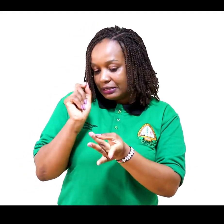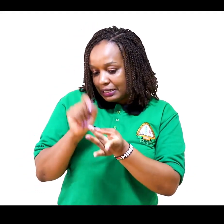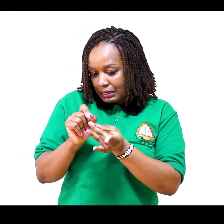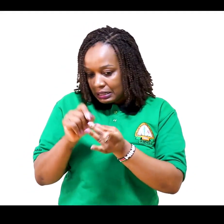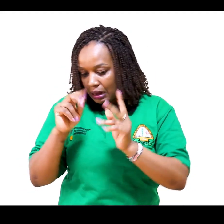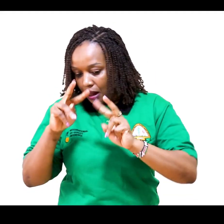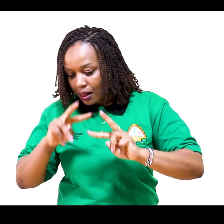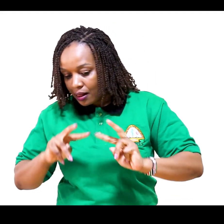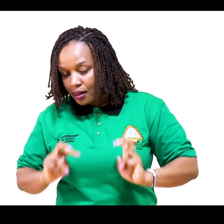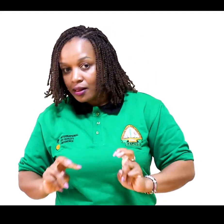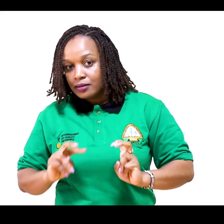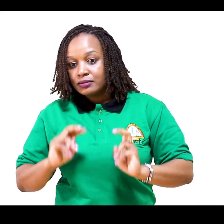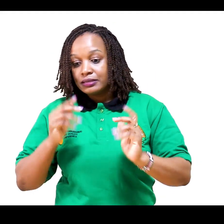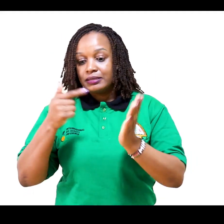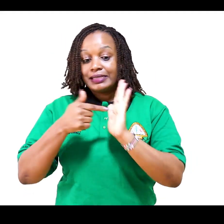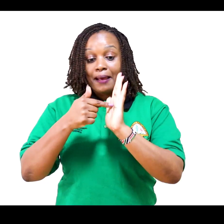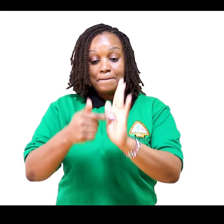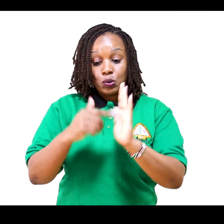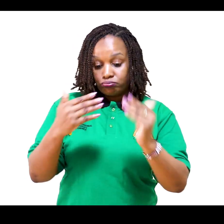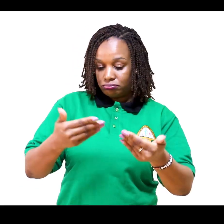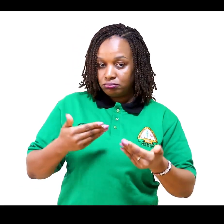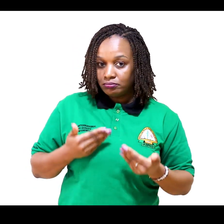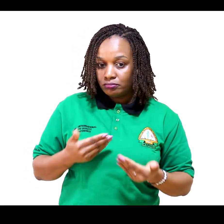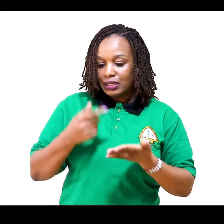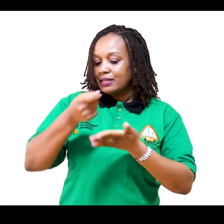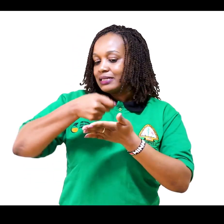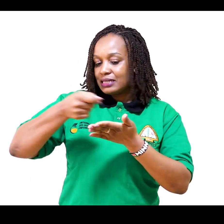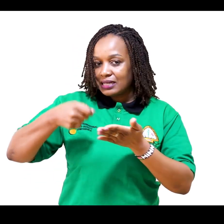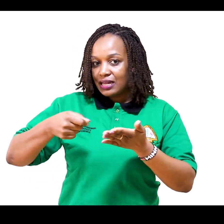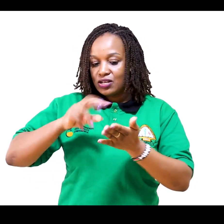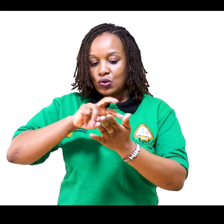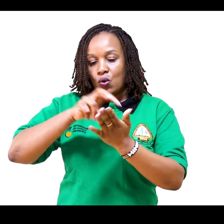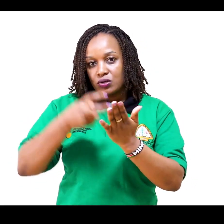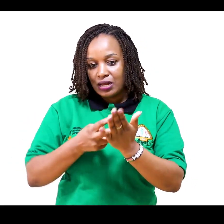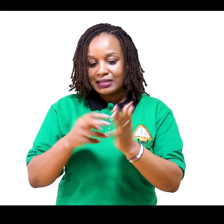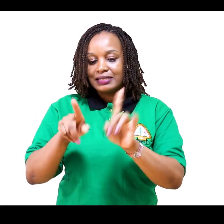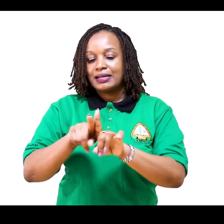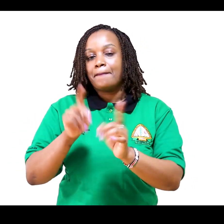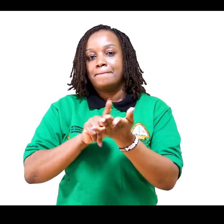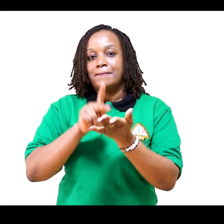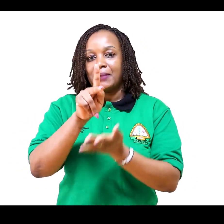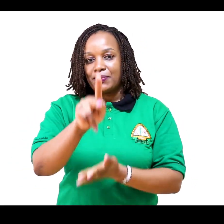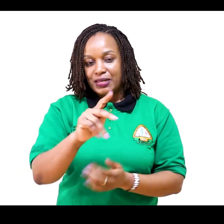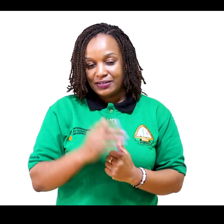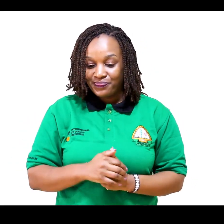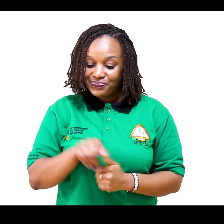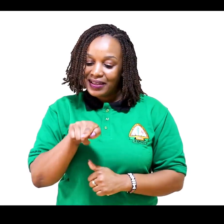mahitaji ni mapokezi ya sampuli, kusainiwa kwa mkataba wa mteja na malipo. Huduma